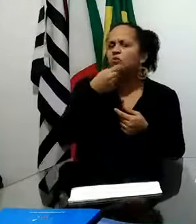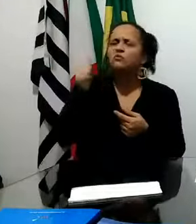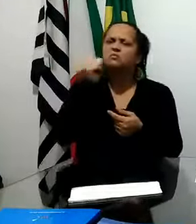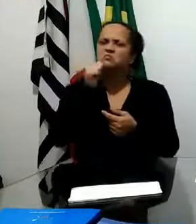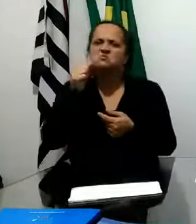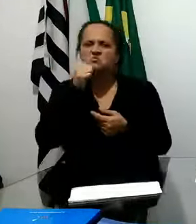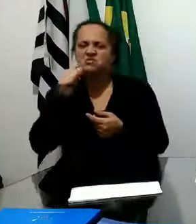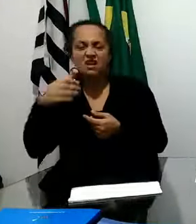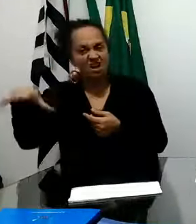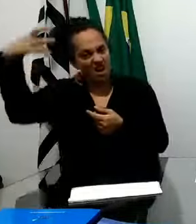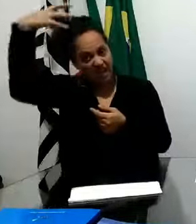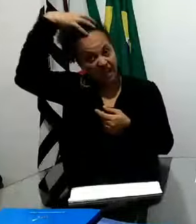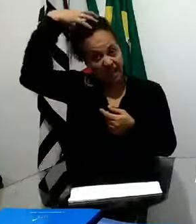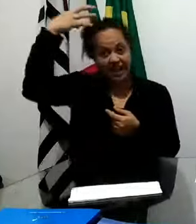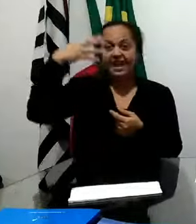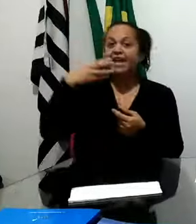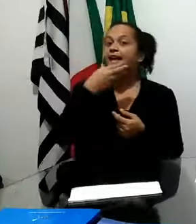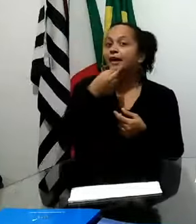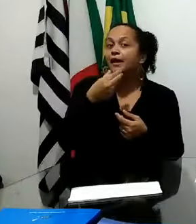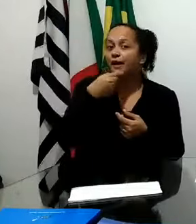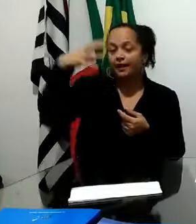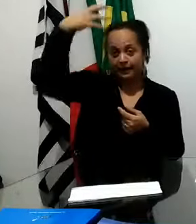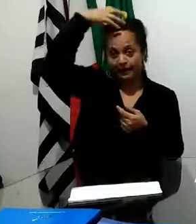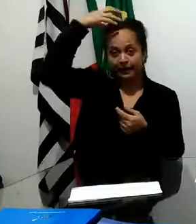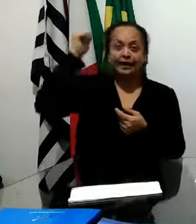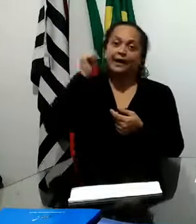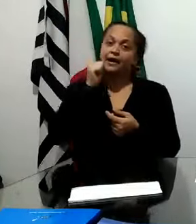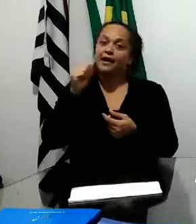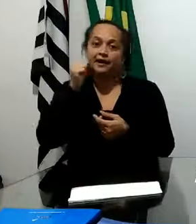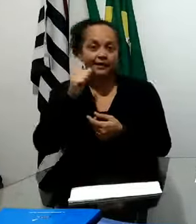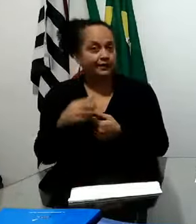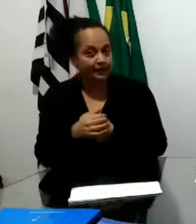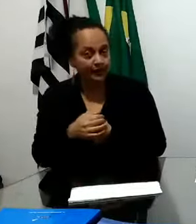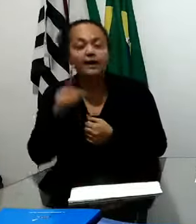reis, sacerdotes, Deus usou